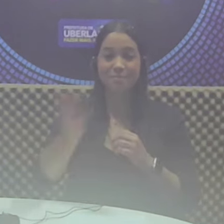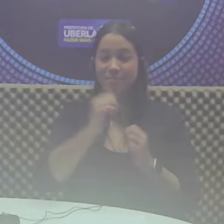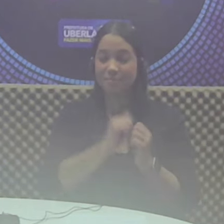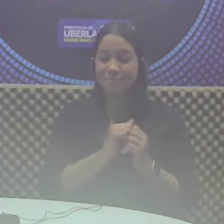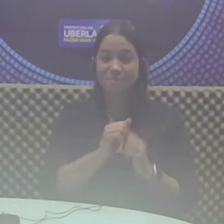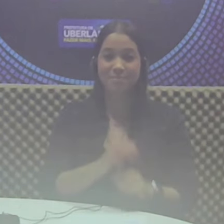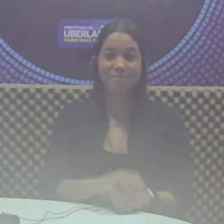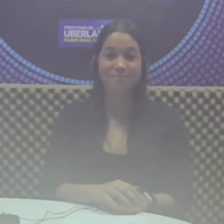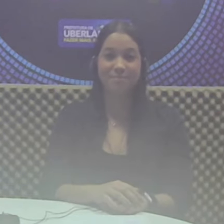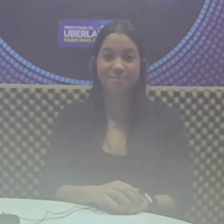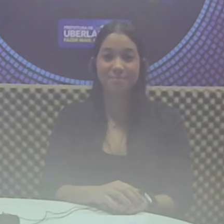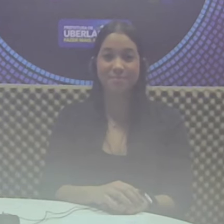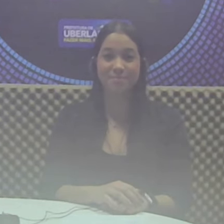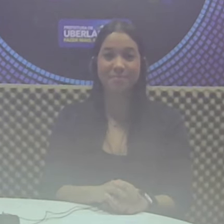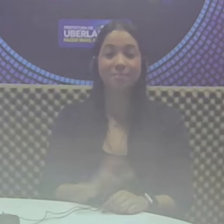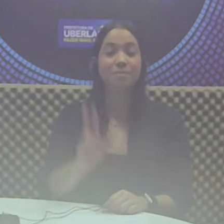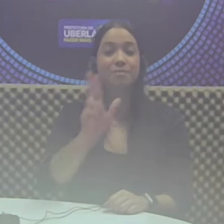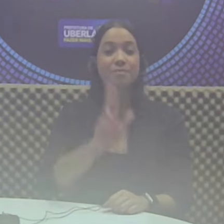com a gente!